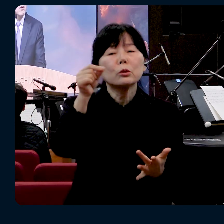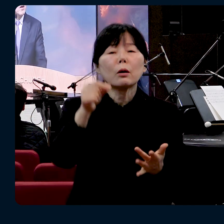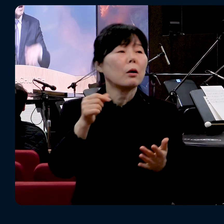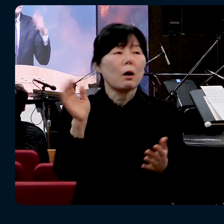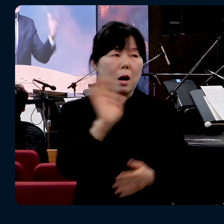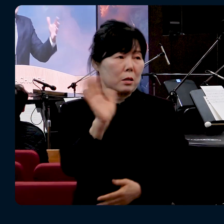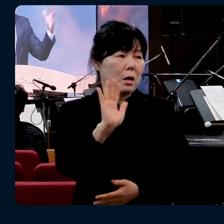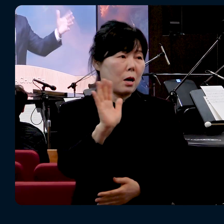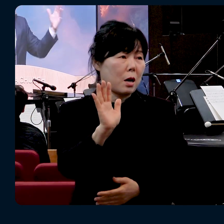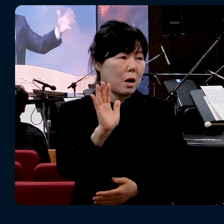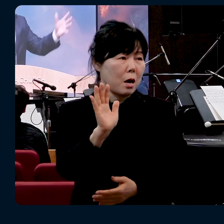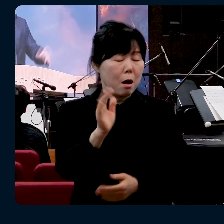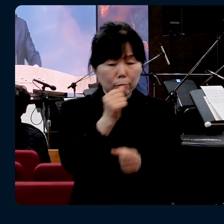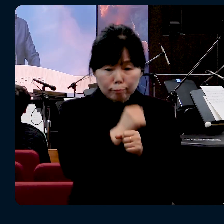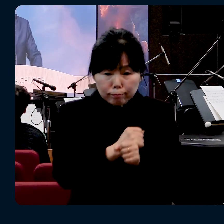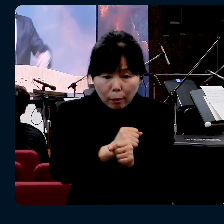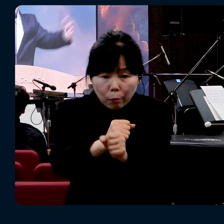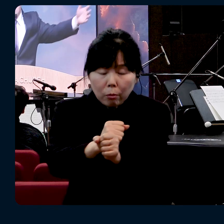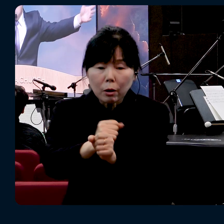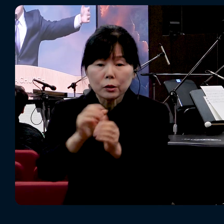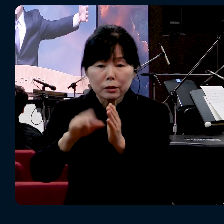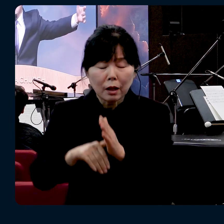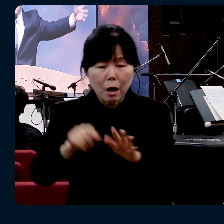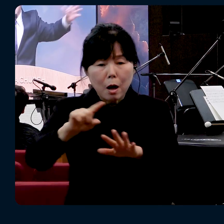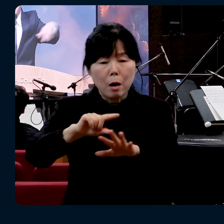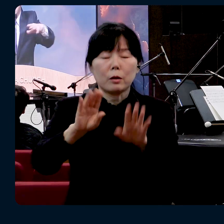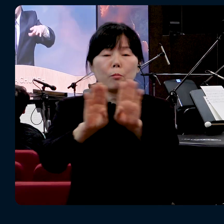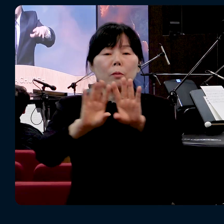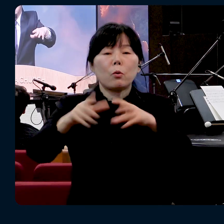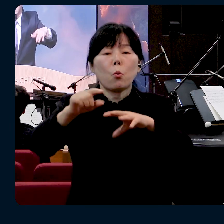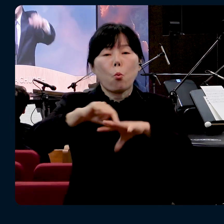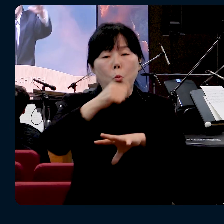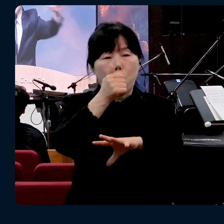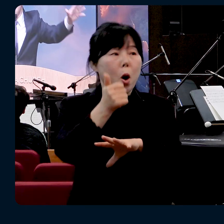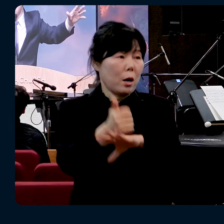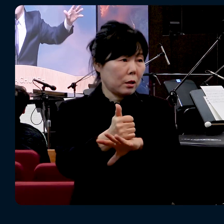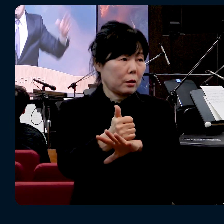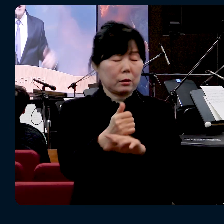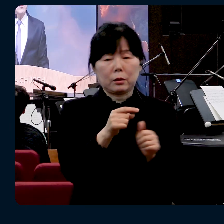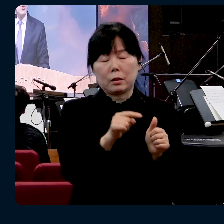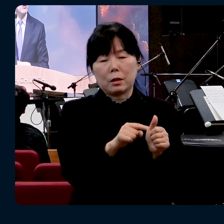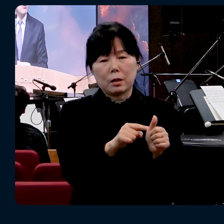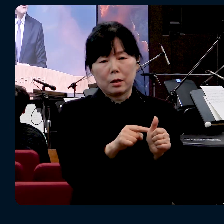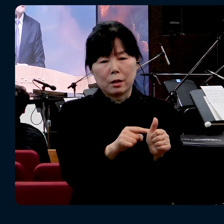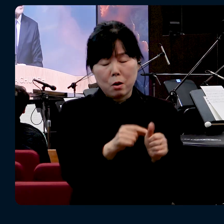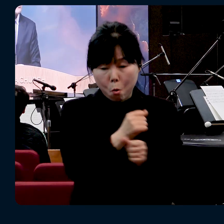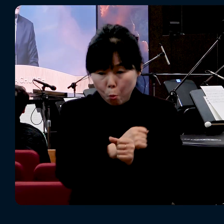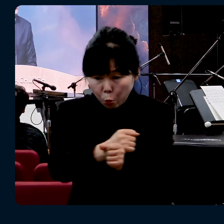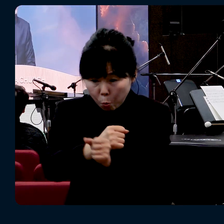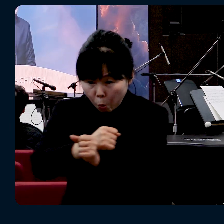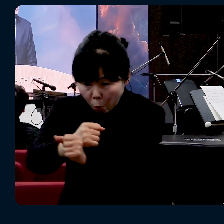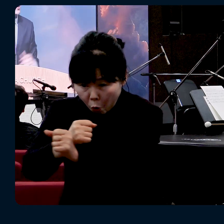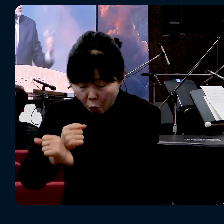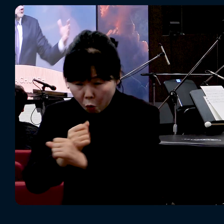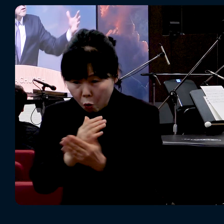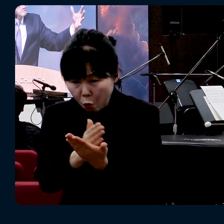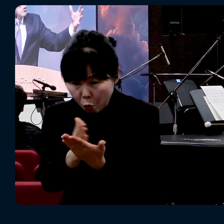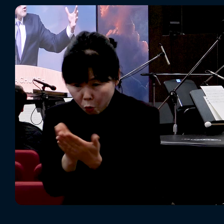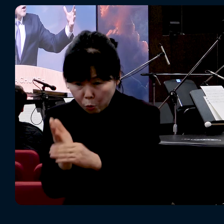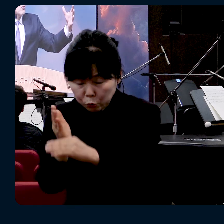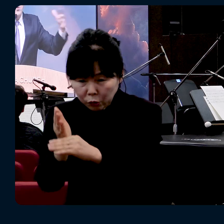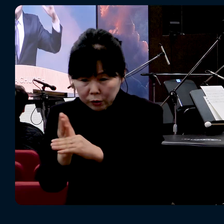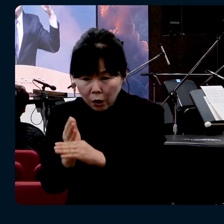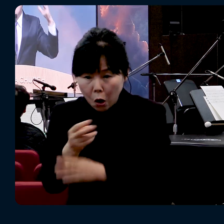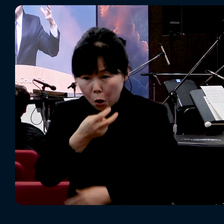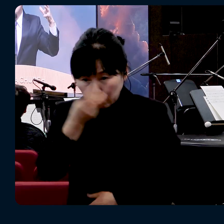거예요. 그런데 갔을 때 바벨론 왕이 그 모든 사람, 바벨론 내뿐 아니라 잡아온 모든 포로들 중에서